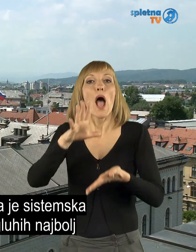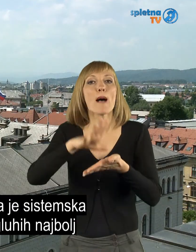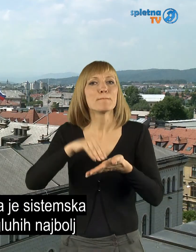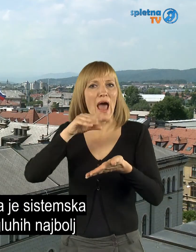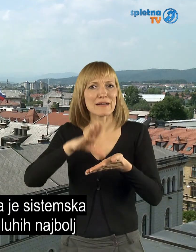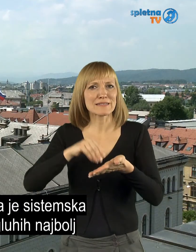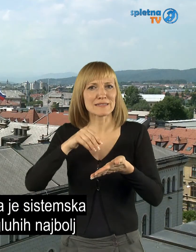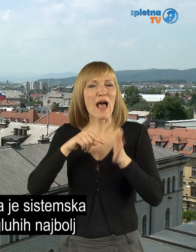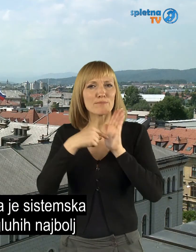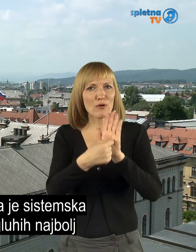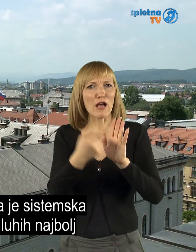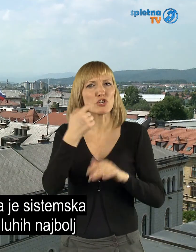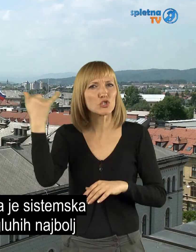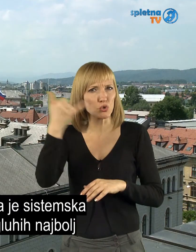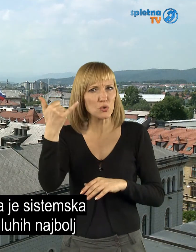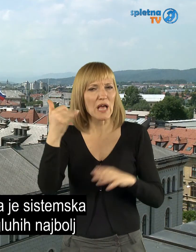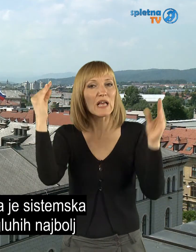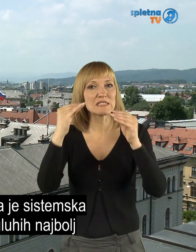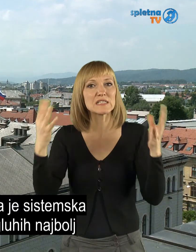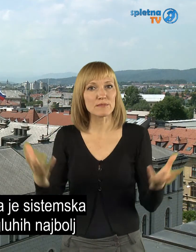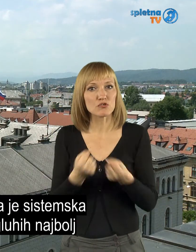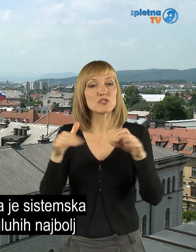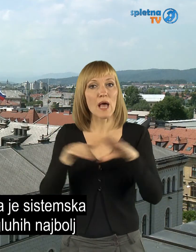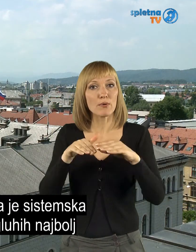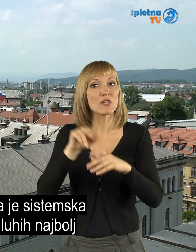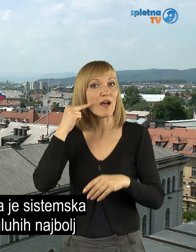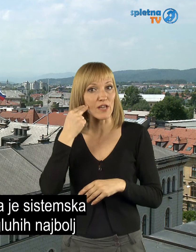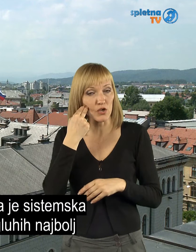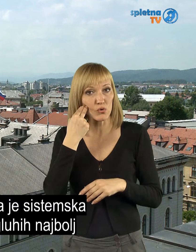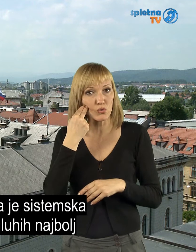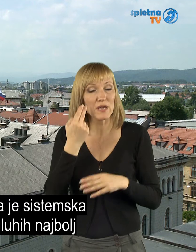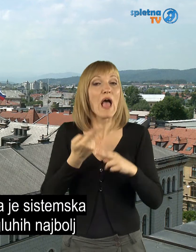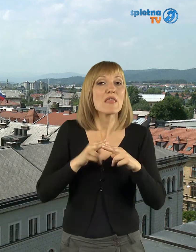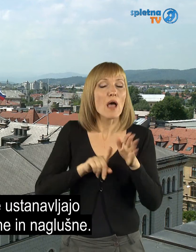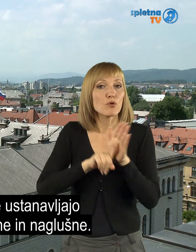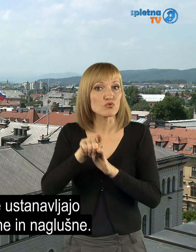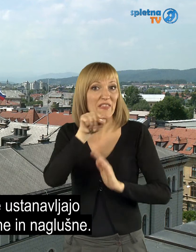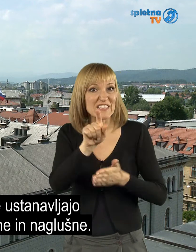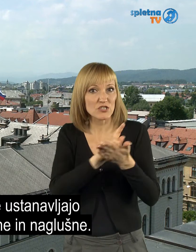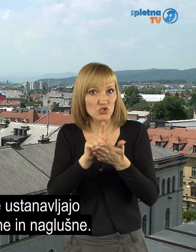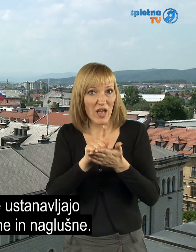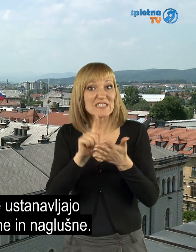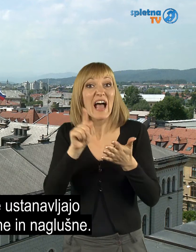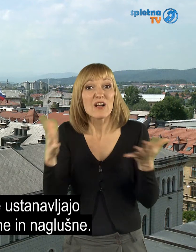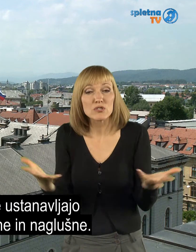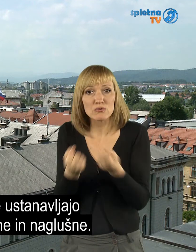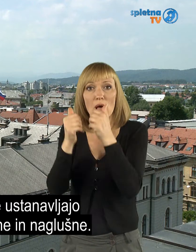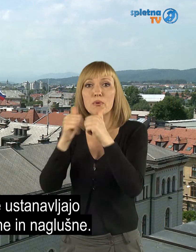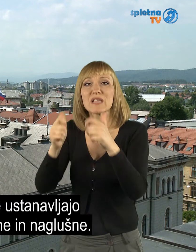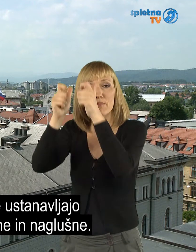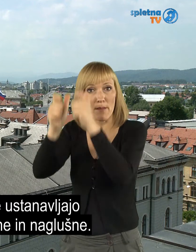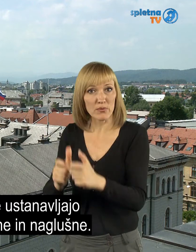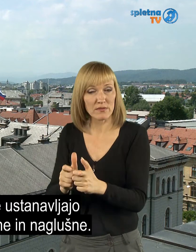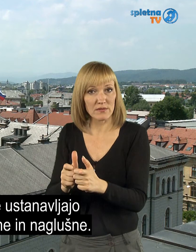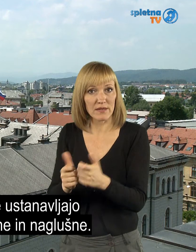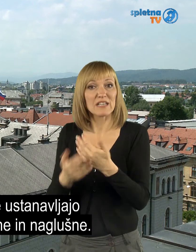Praksa iz tujine kaže, da je sistemska rešitev zaposlovanja gluhih najbolj učinkovita takrat, ko se ustanavljajo